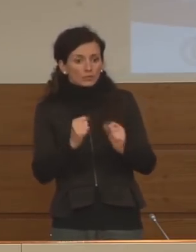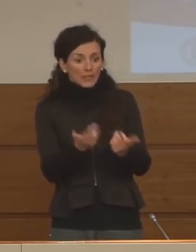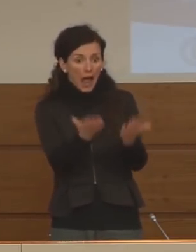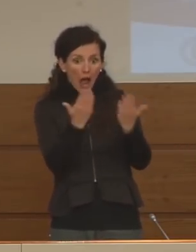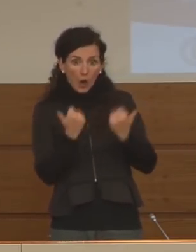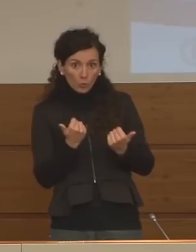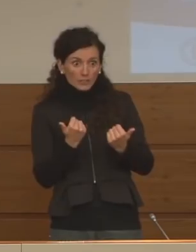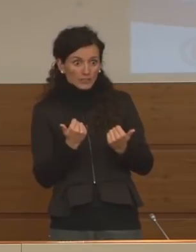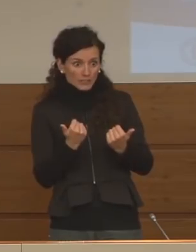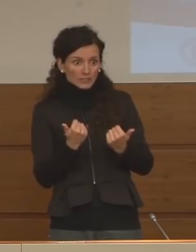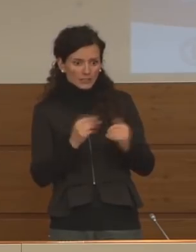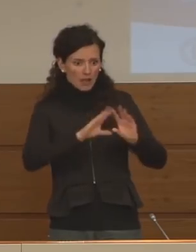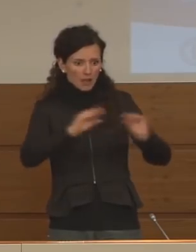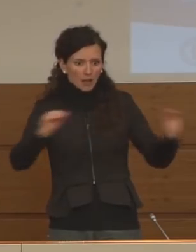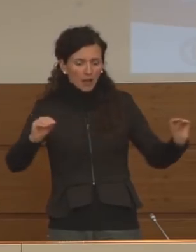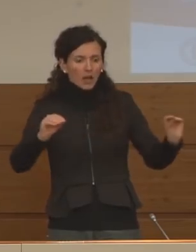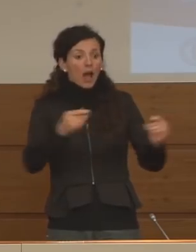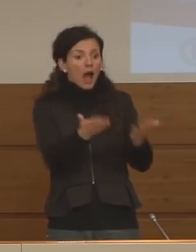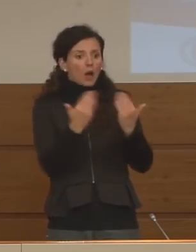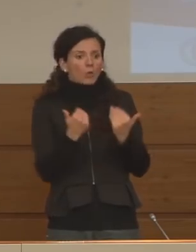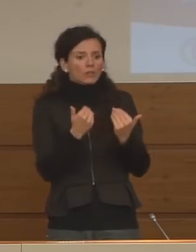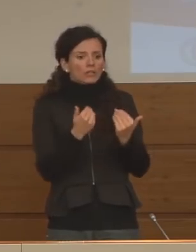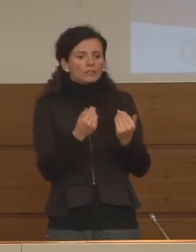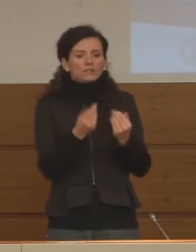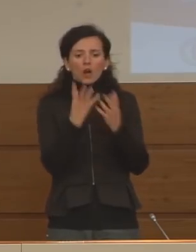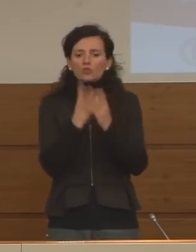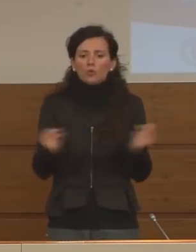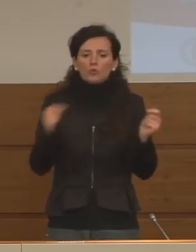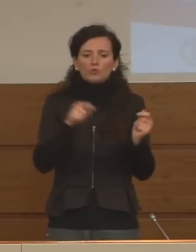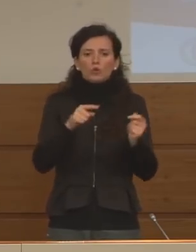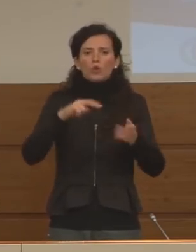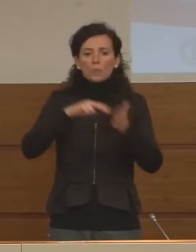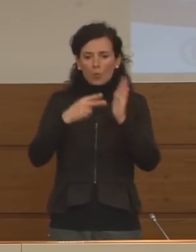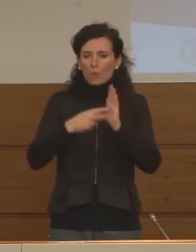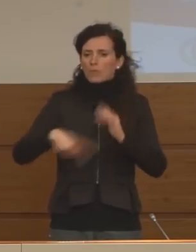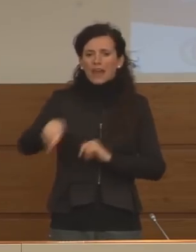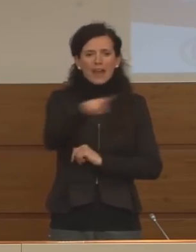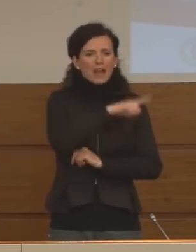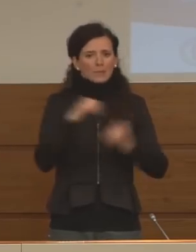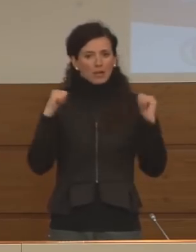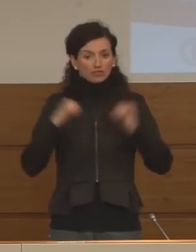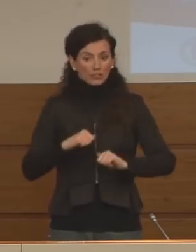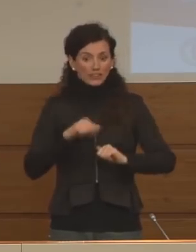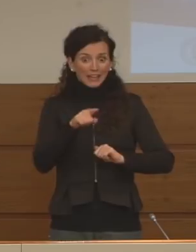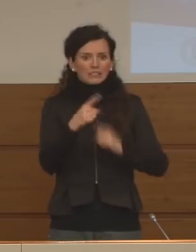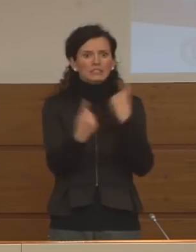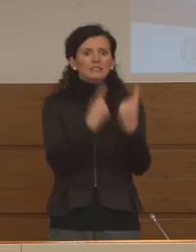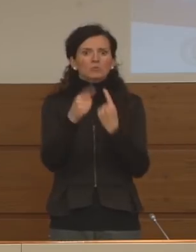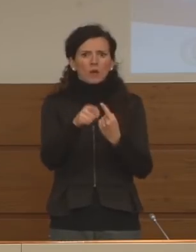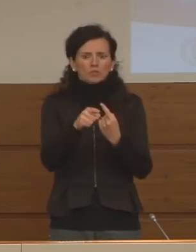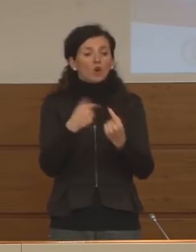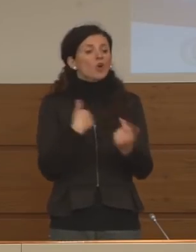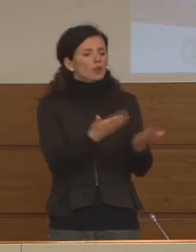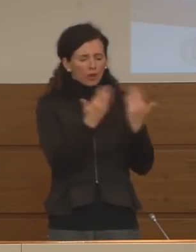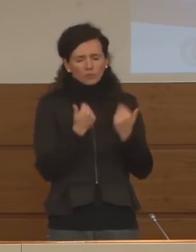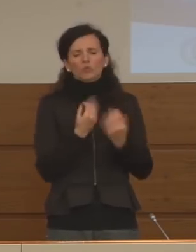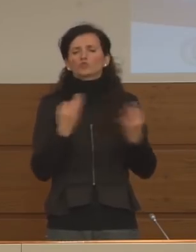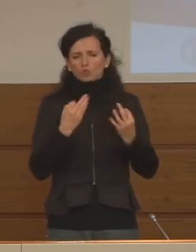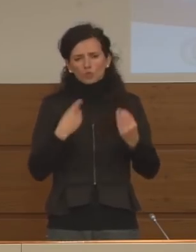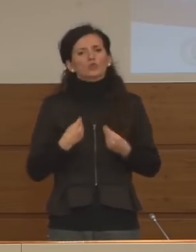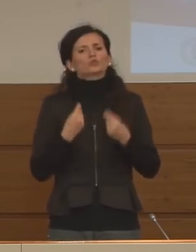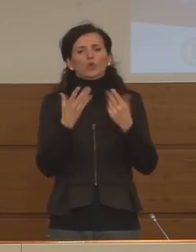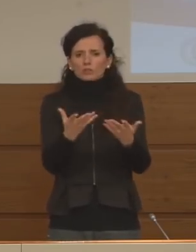soluzioni per i problemi che i nostri cittadini stanno vivendo lì è giusto andare